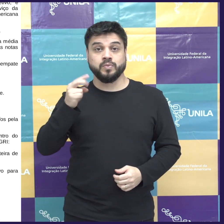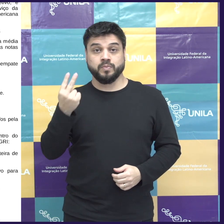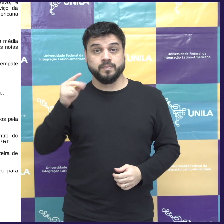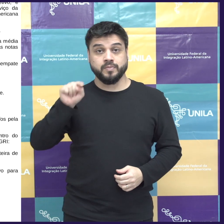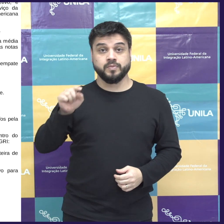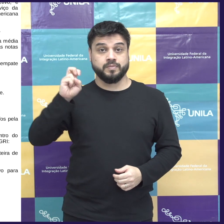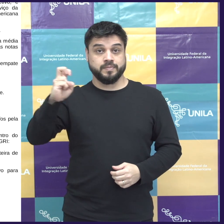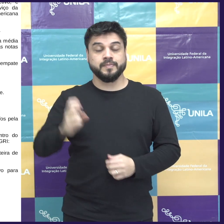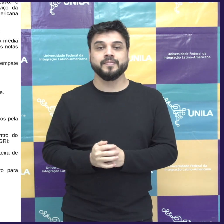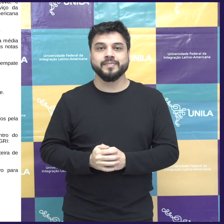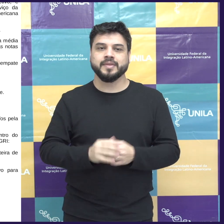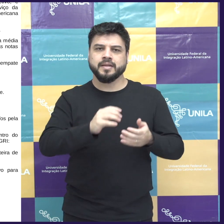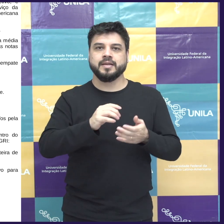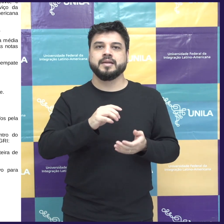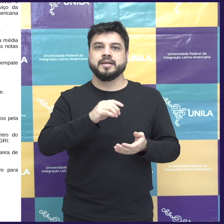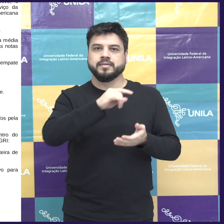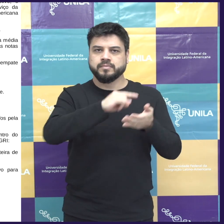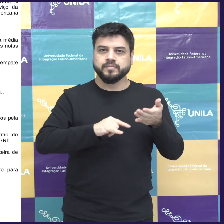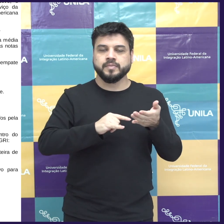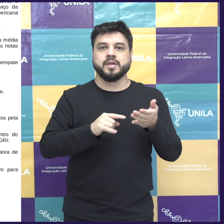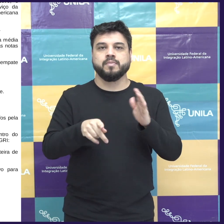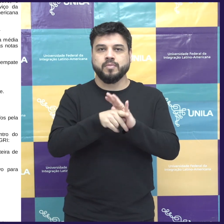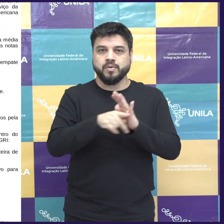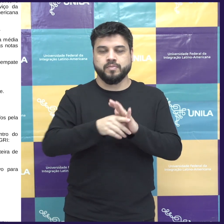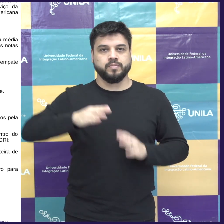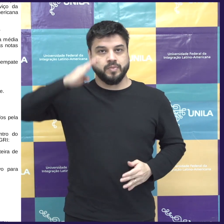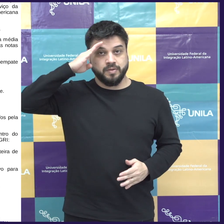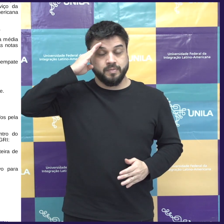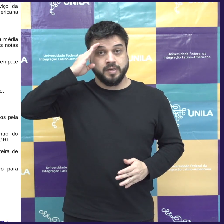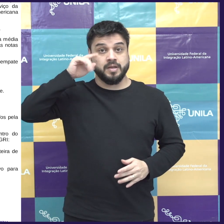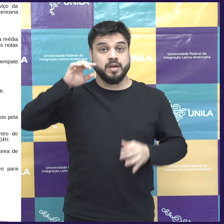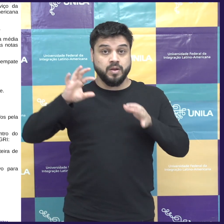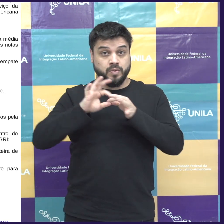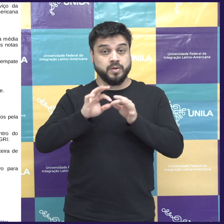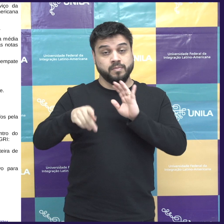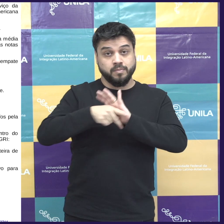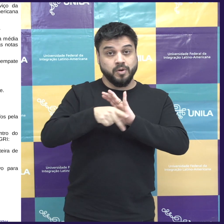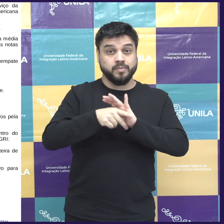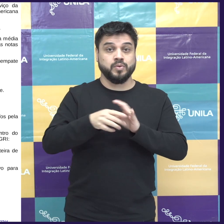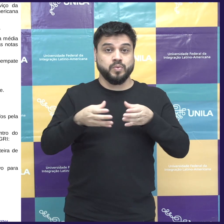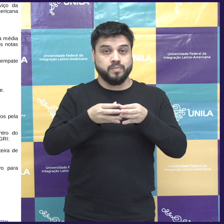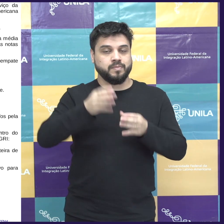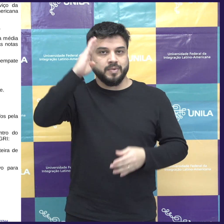8.2.5. Certificado de alistamento militar, exclusivo para brasileiros.